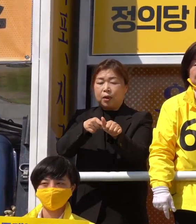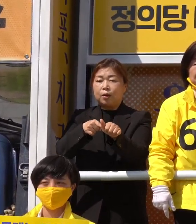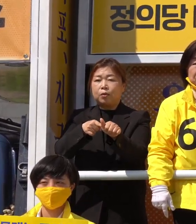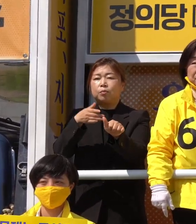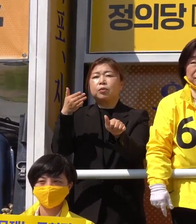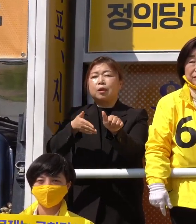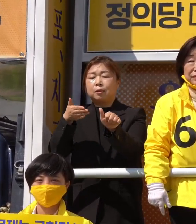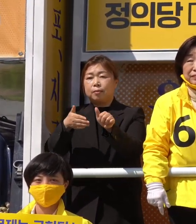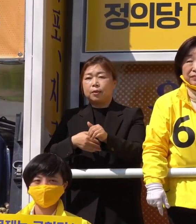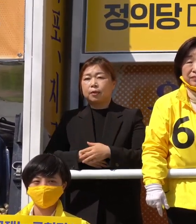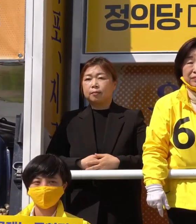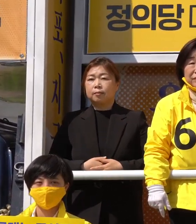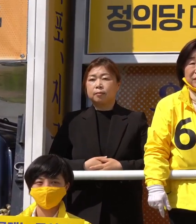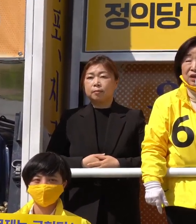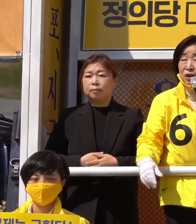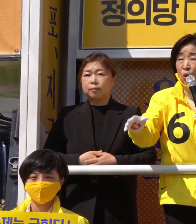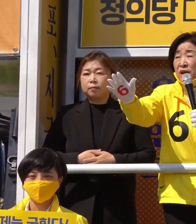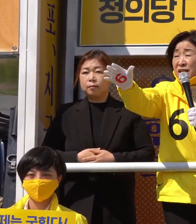요청드립니다.